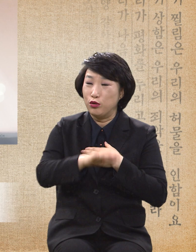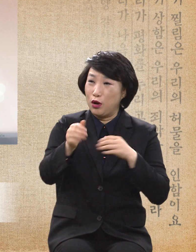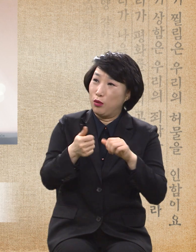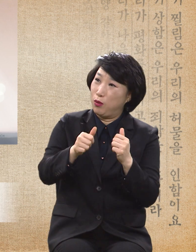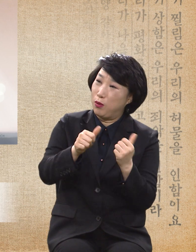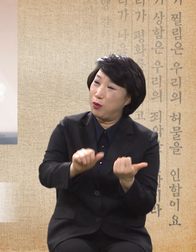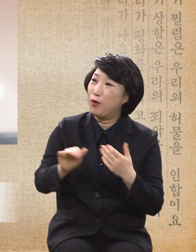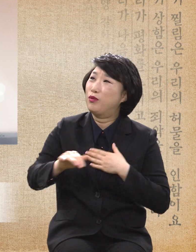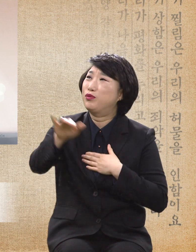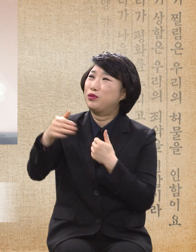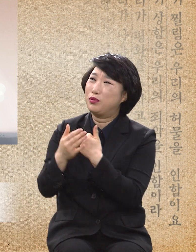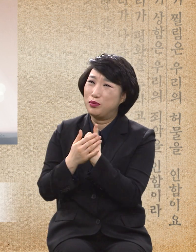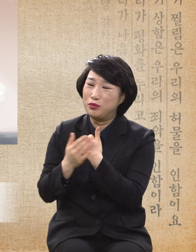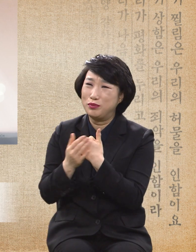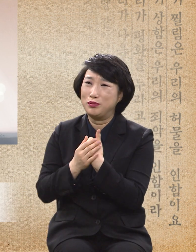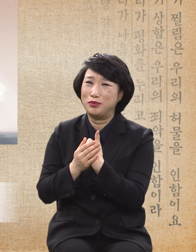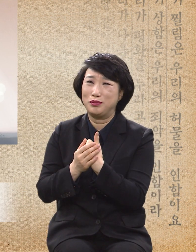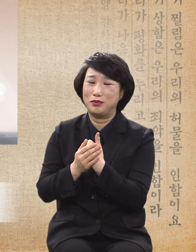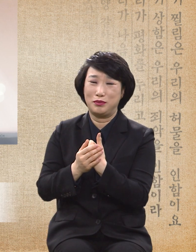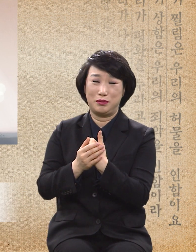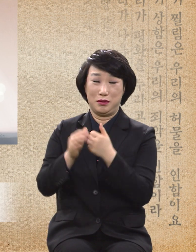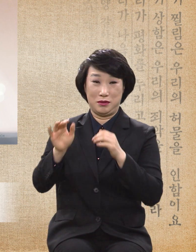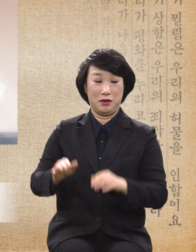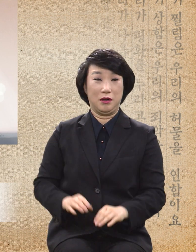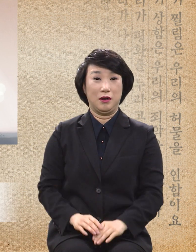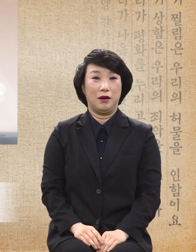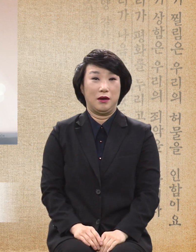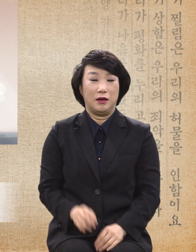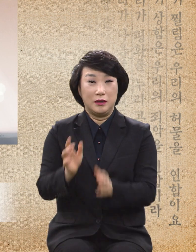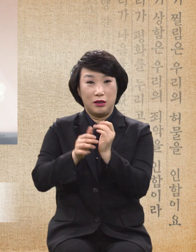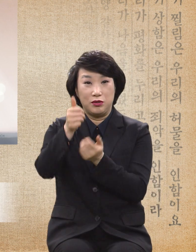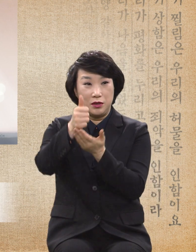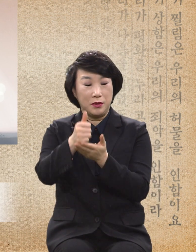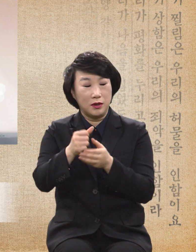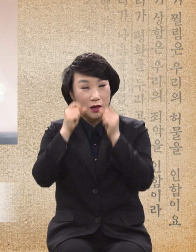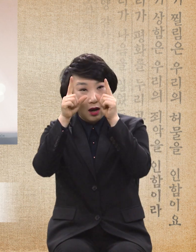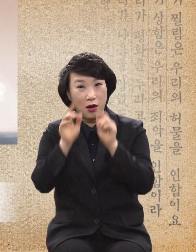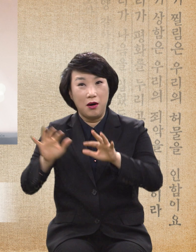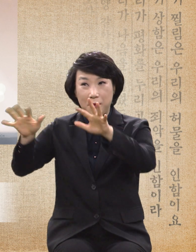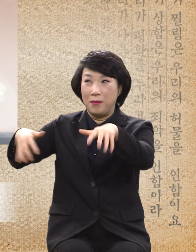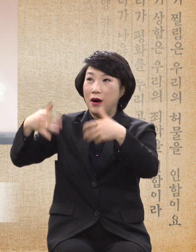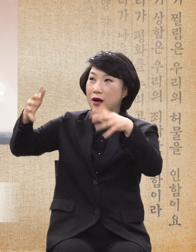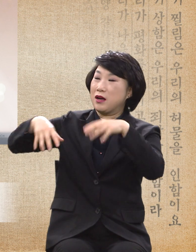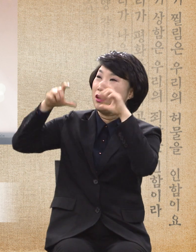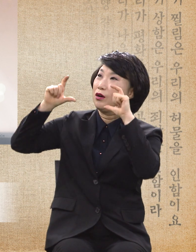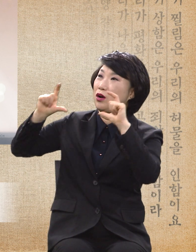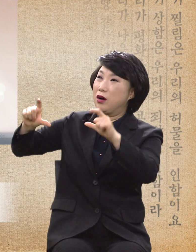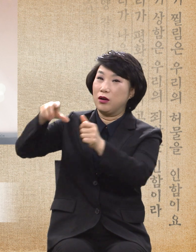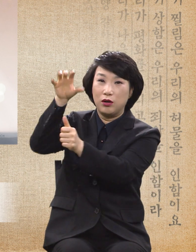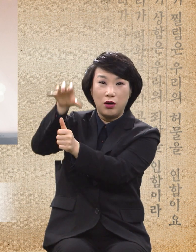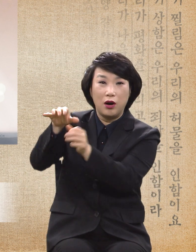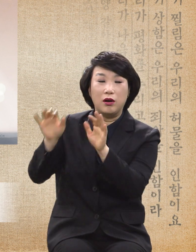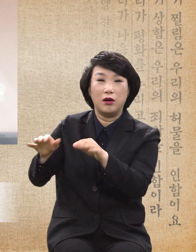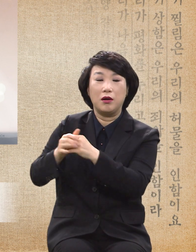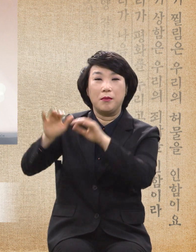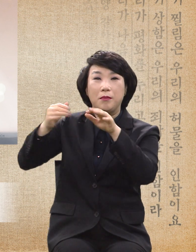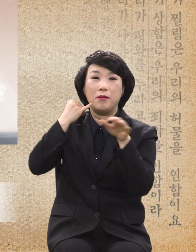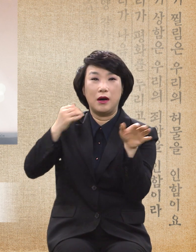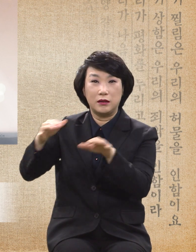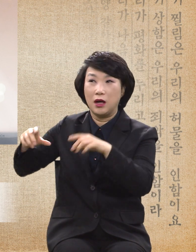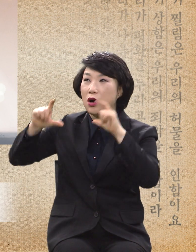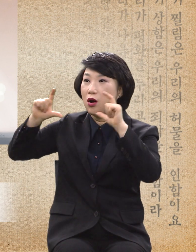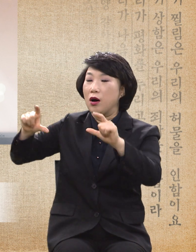죽게 된 것을 돌아보지 아니하시나이까 하니 예수께서 깨어 바람을 꾸짖으시며 바다더러